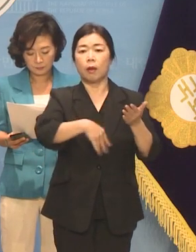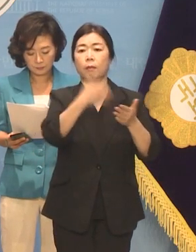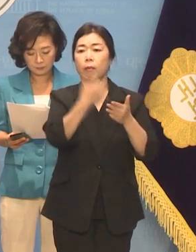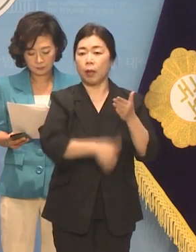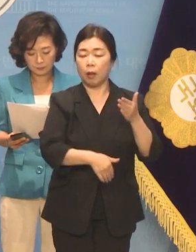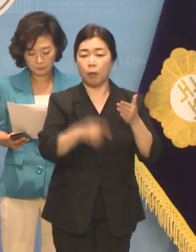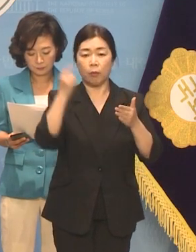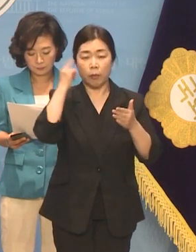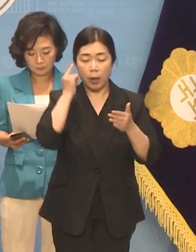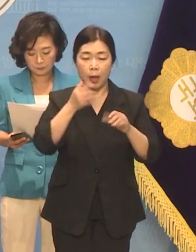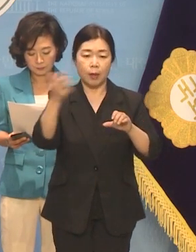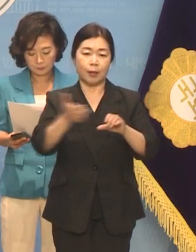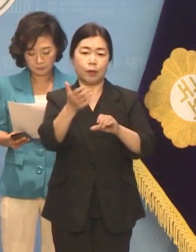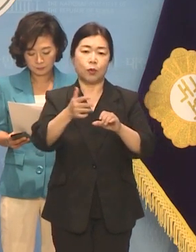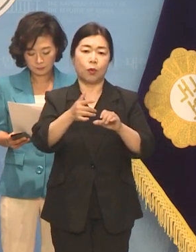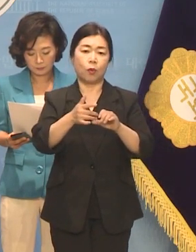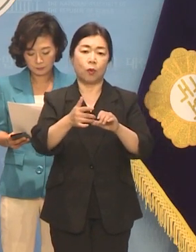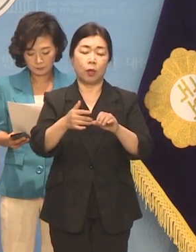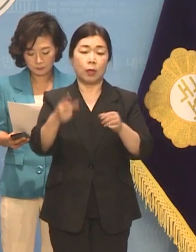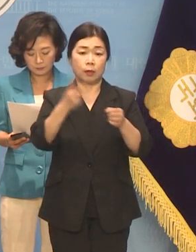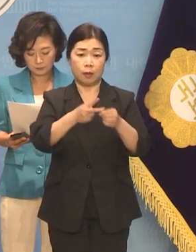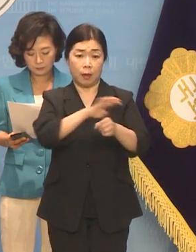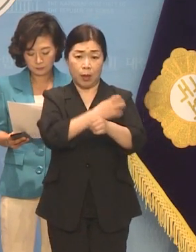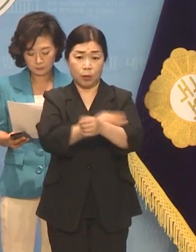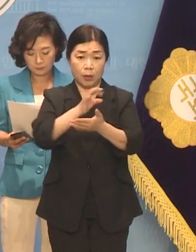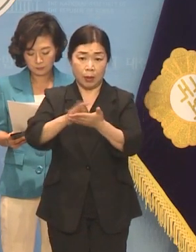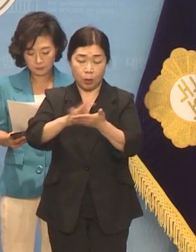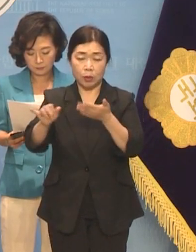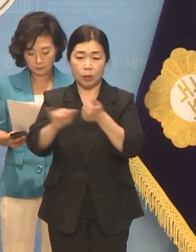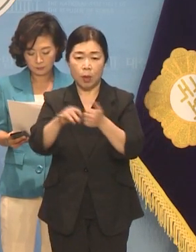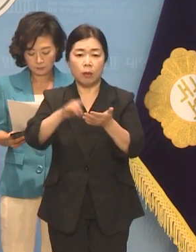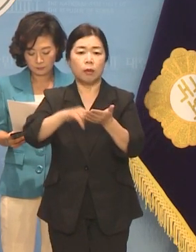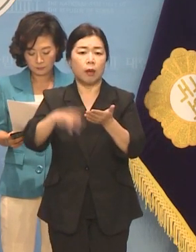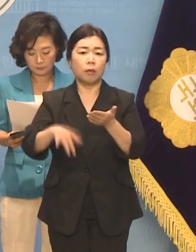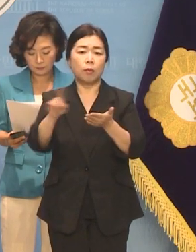탄소 국경 조정 제도가 올해 10월부터 시범 실시된다.